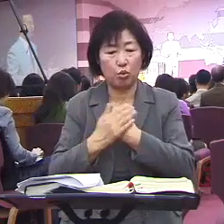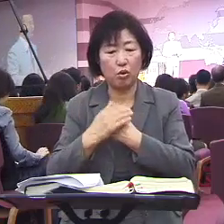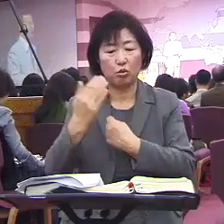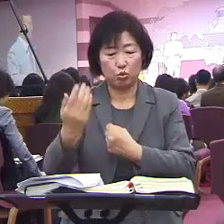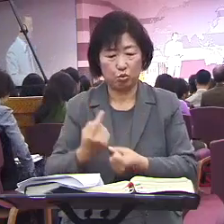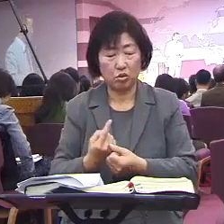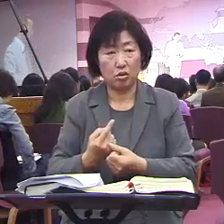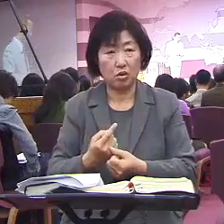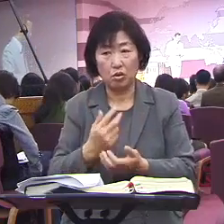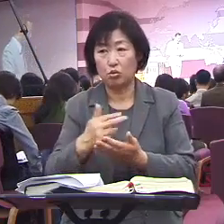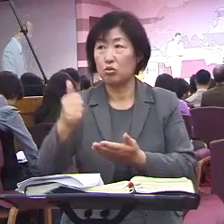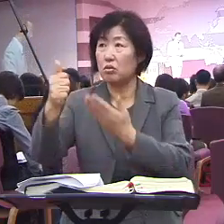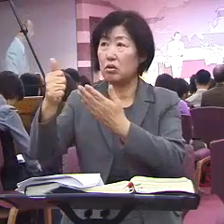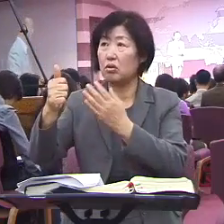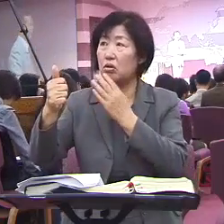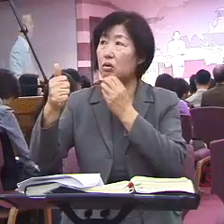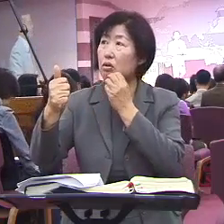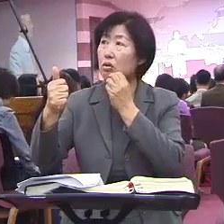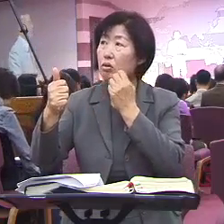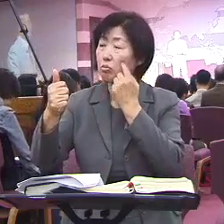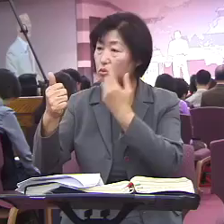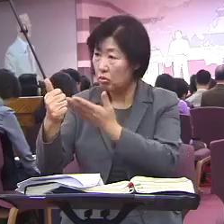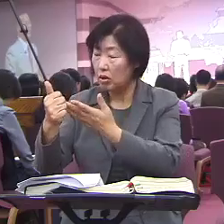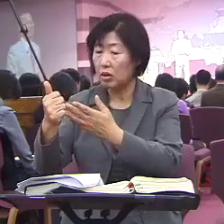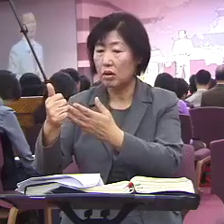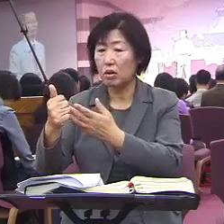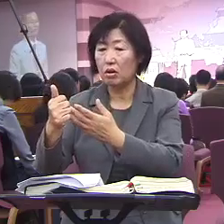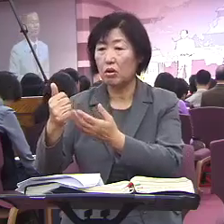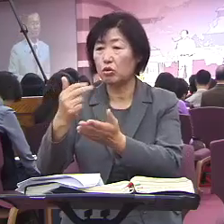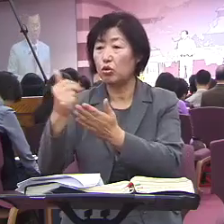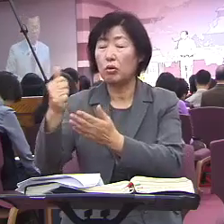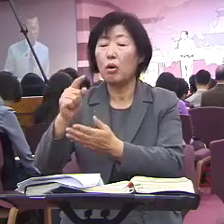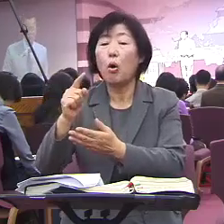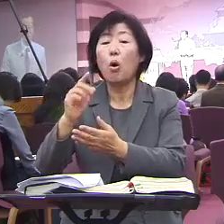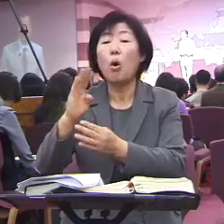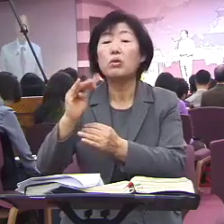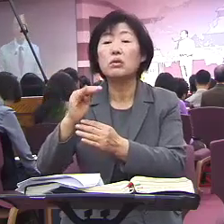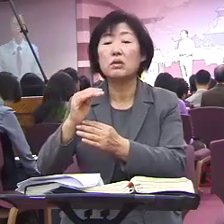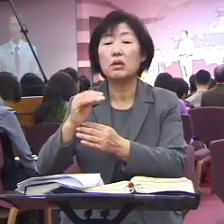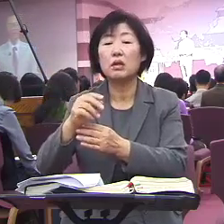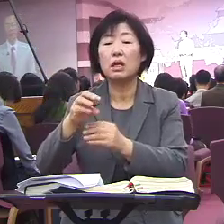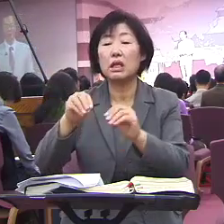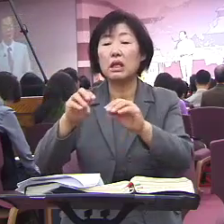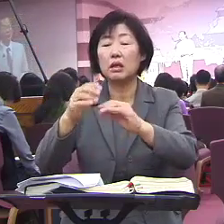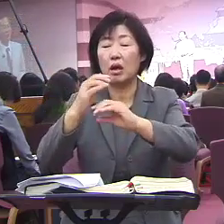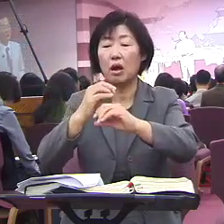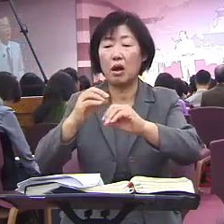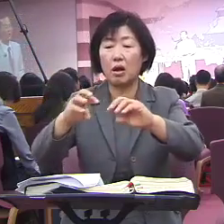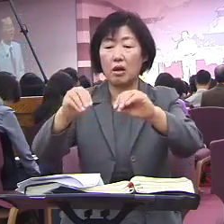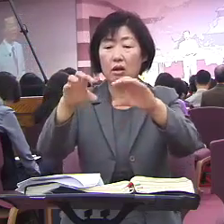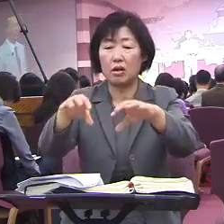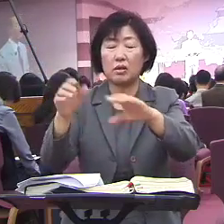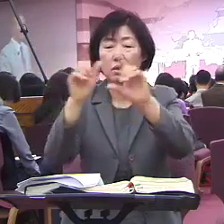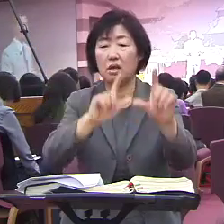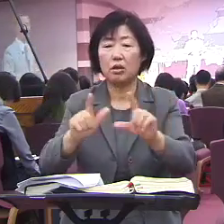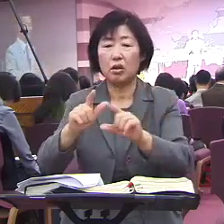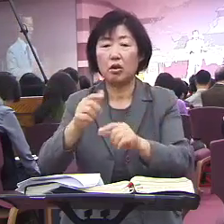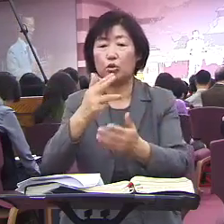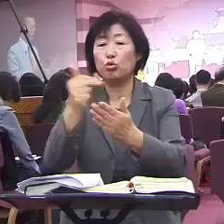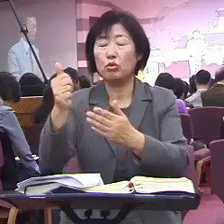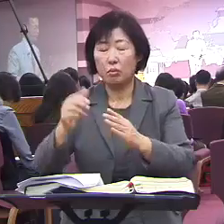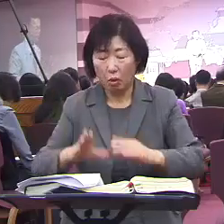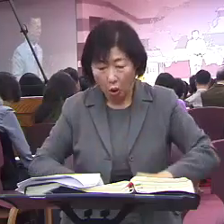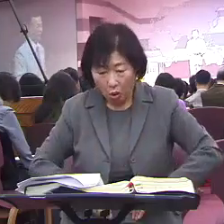놀라서 주님께 여쭙니다. 주님, 우리가 언제 지상에 살면서 주님이 배고프신 것을 봐, 외로우신 것을 봐서 주님께